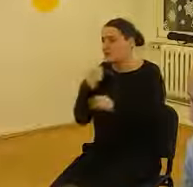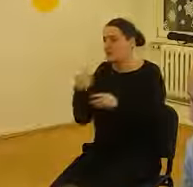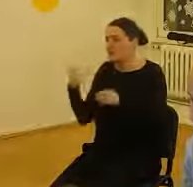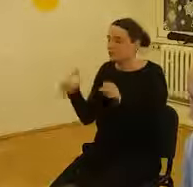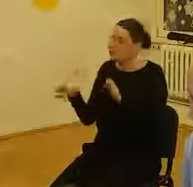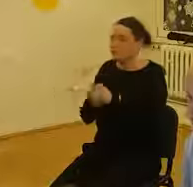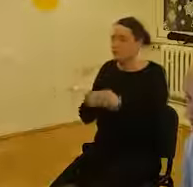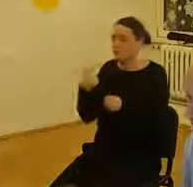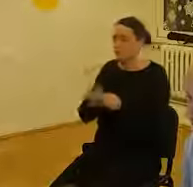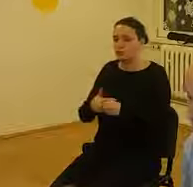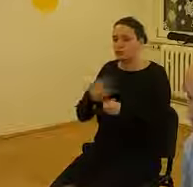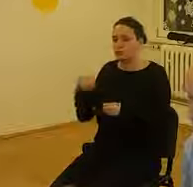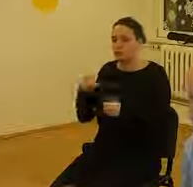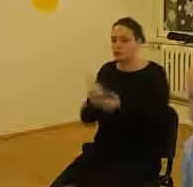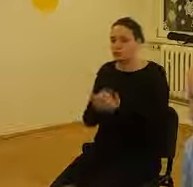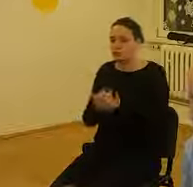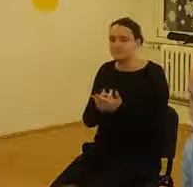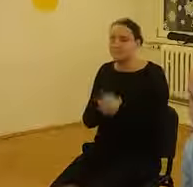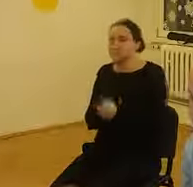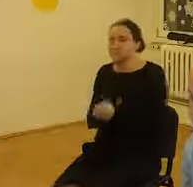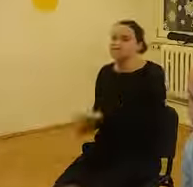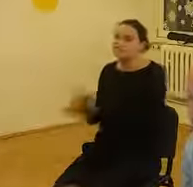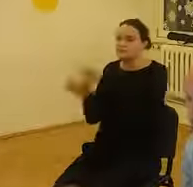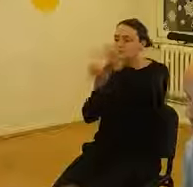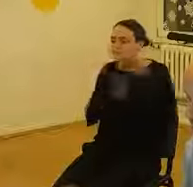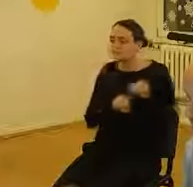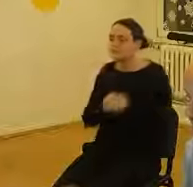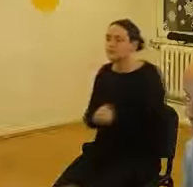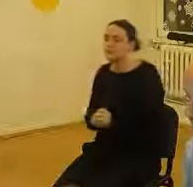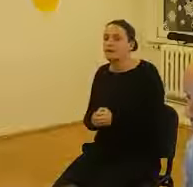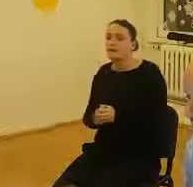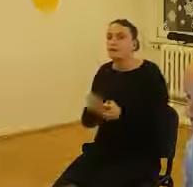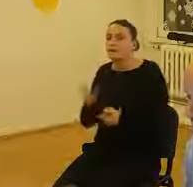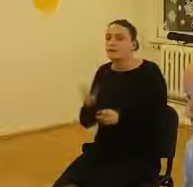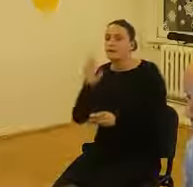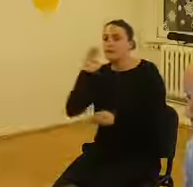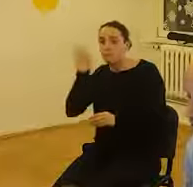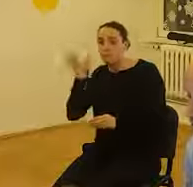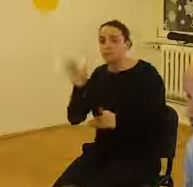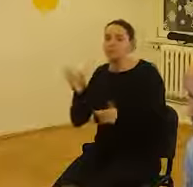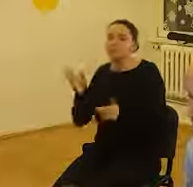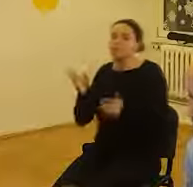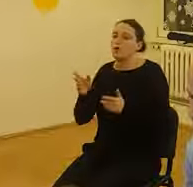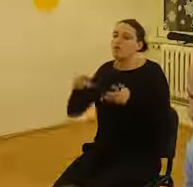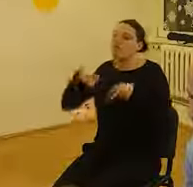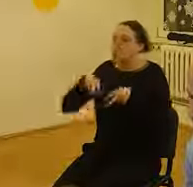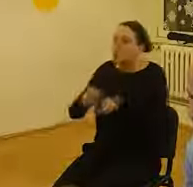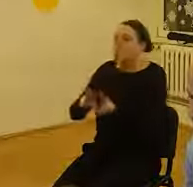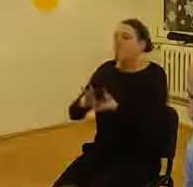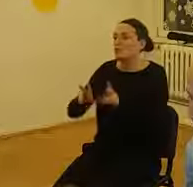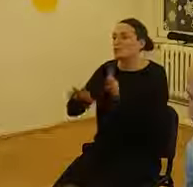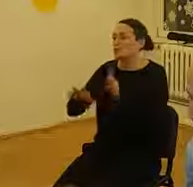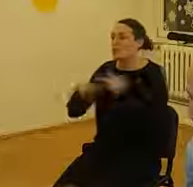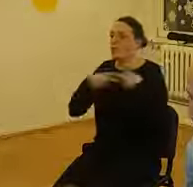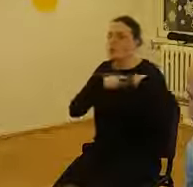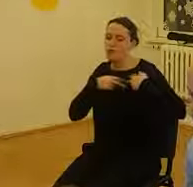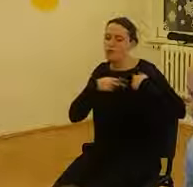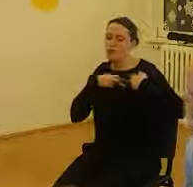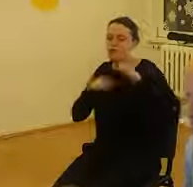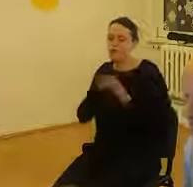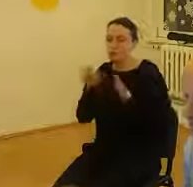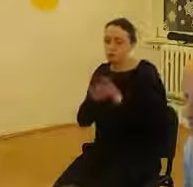Miasta. Kolejne daty to mamy zgłaszanie już członków obwodowych komisji wyborczych. Tutaj jeszcze nie mamy